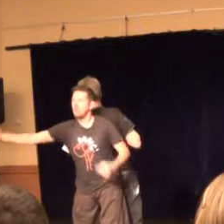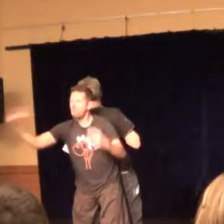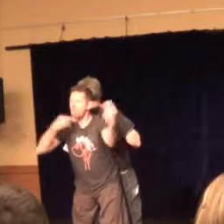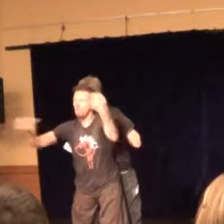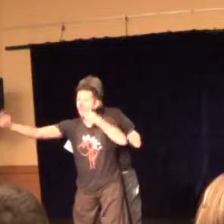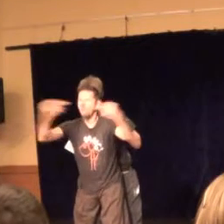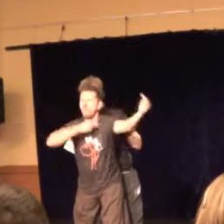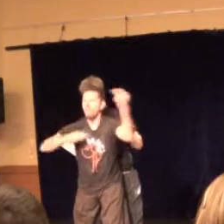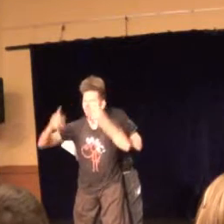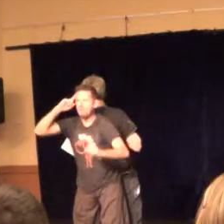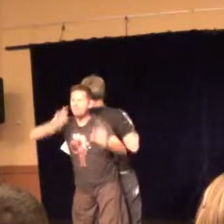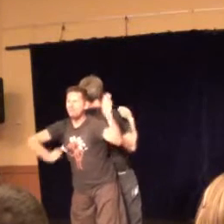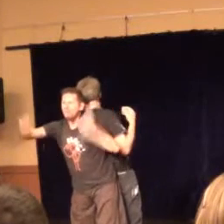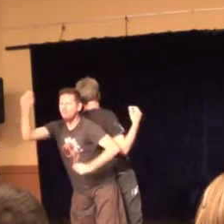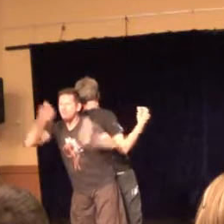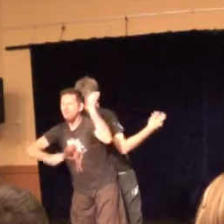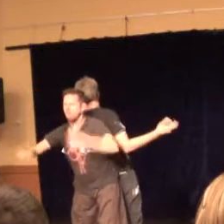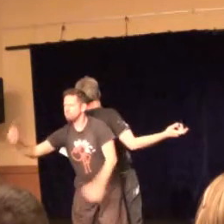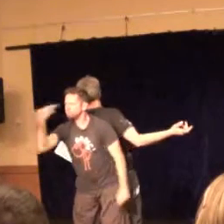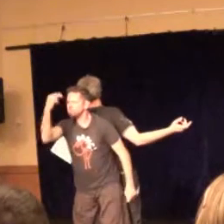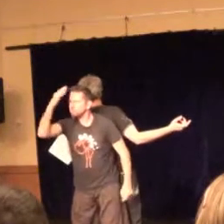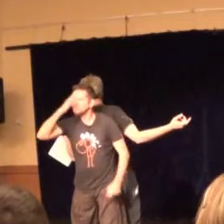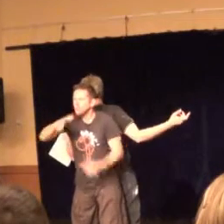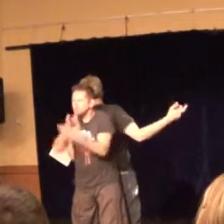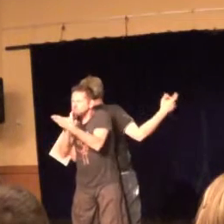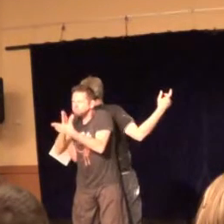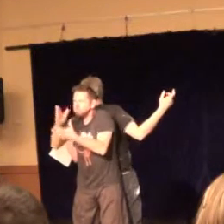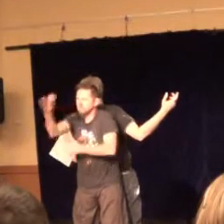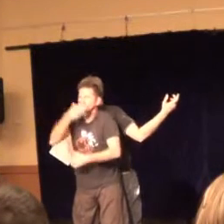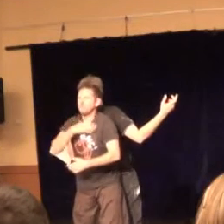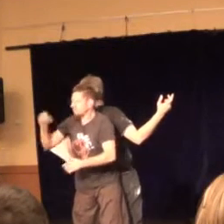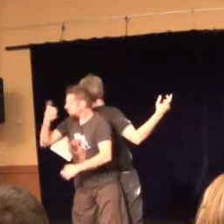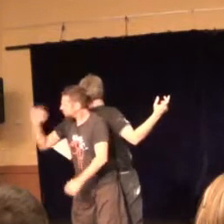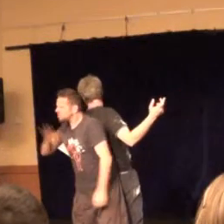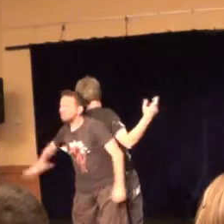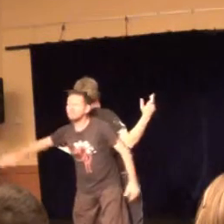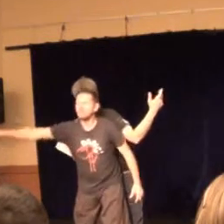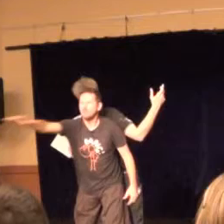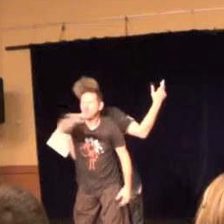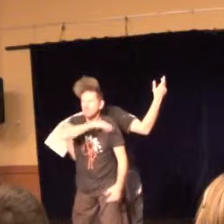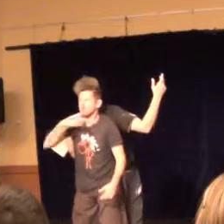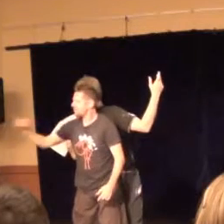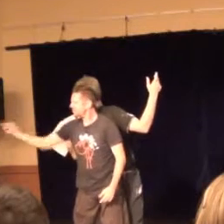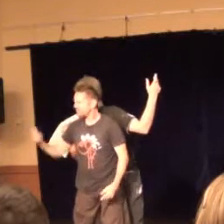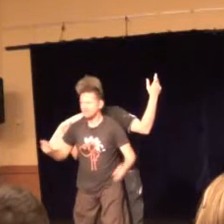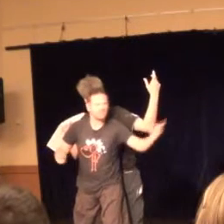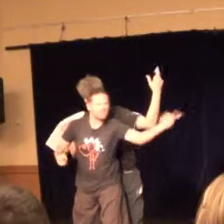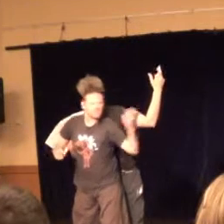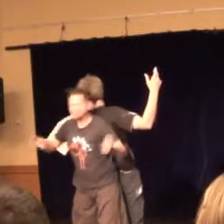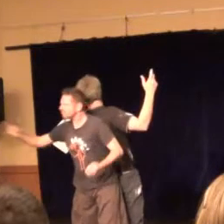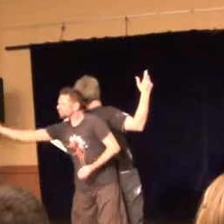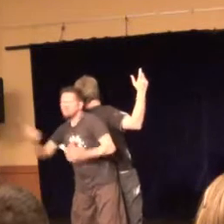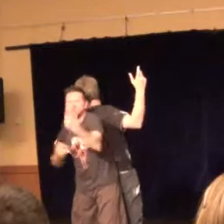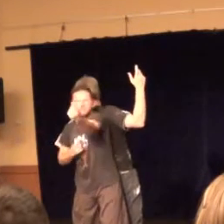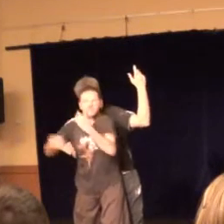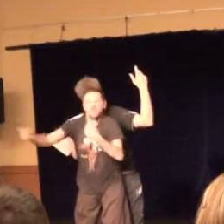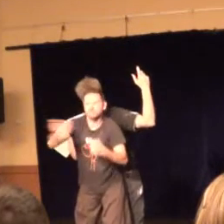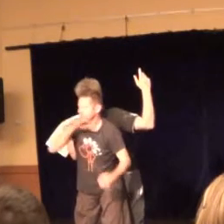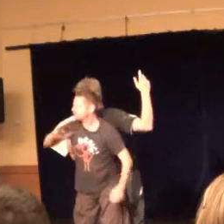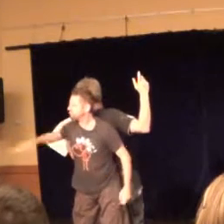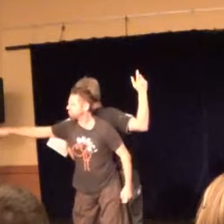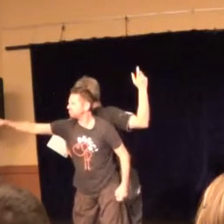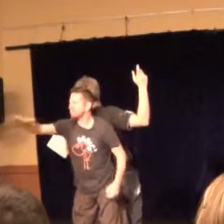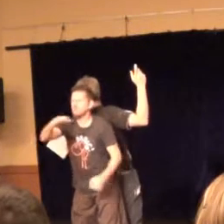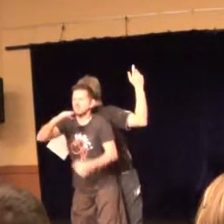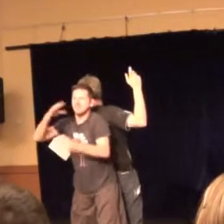dites, quoi que vous en pensiez, fils de, ils n'étaient pas venus pour ça, mais au moins ici, eux,